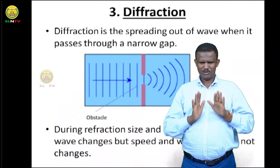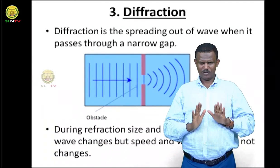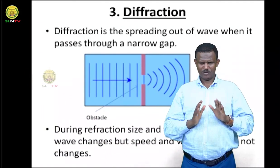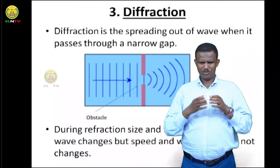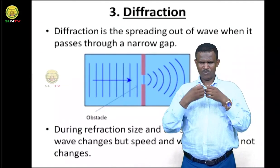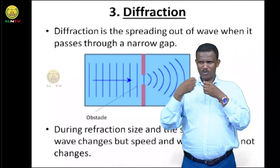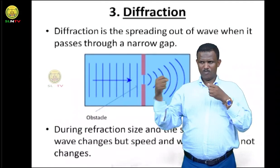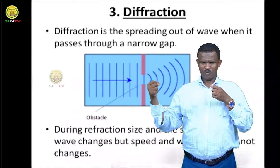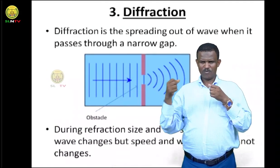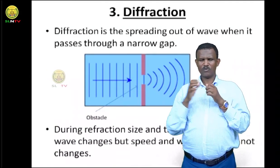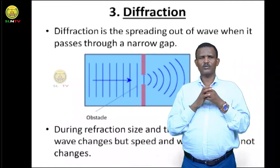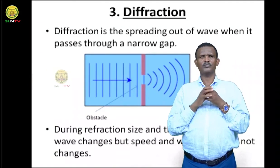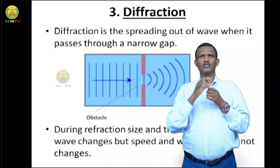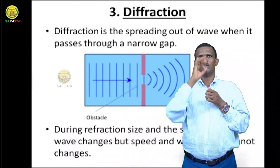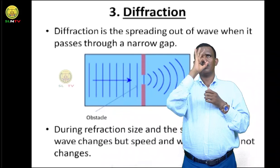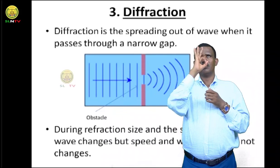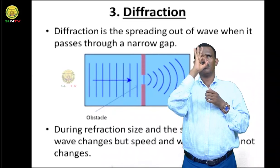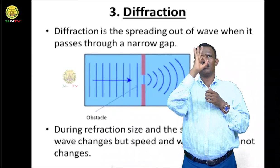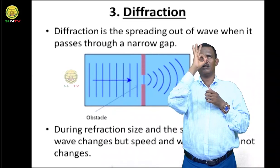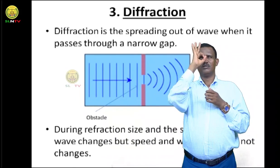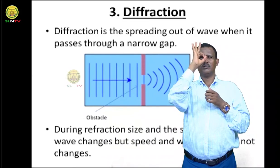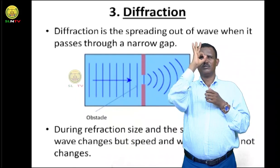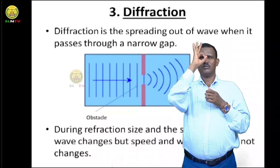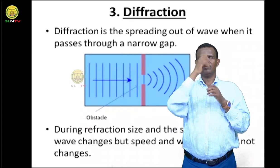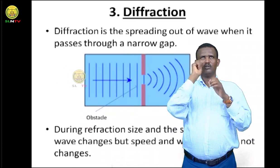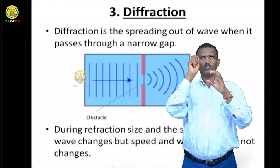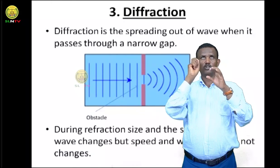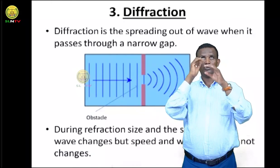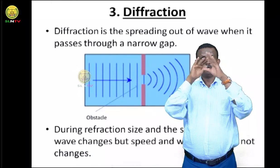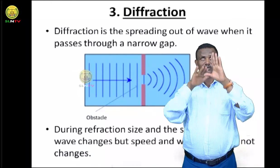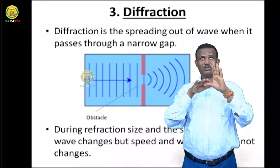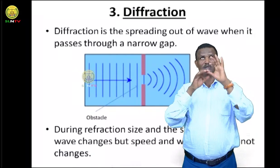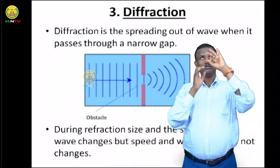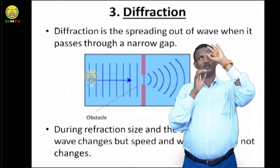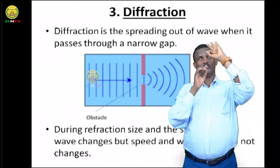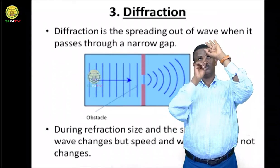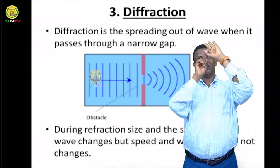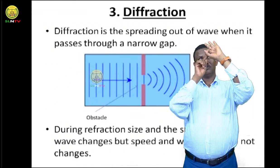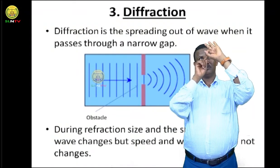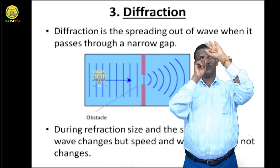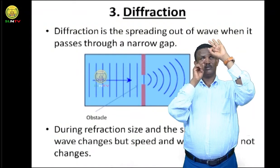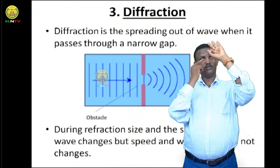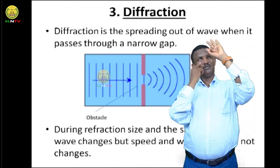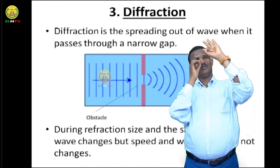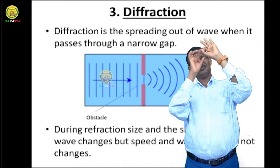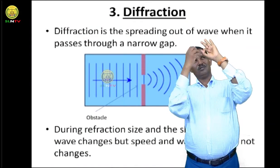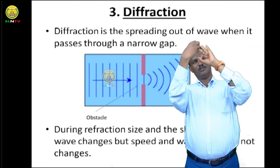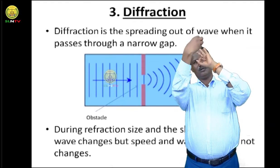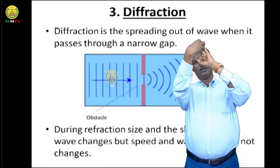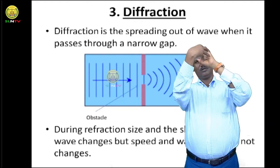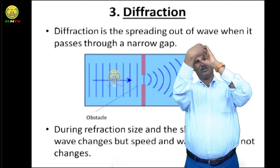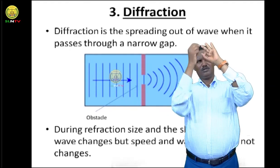dusha yar dalool yar haduu ka jiro iftiinka cadceed ee soo geliya marka dhulka eegto waxa kuu sameysmaya bar weyn oo